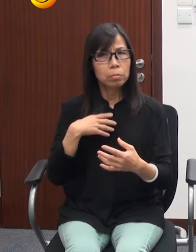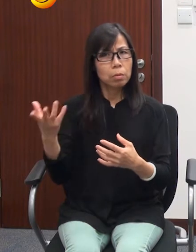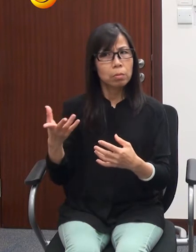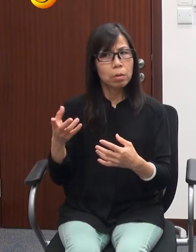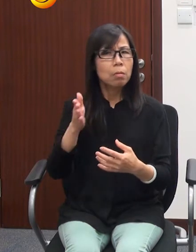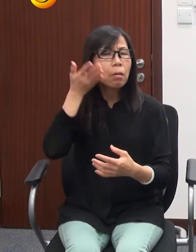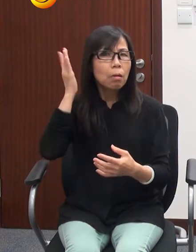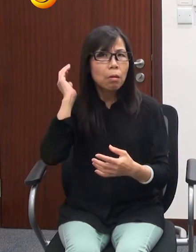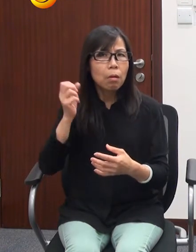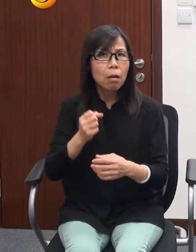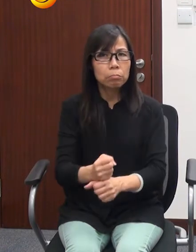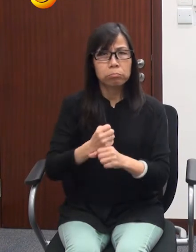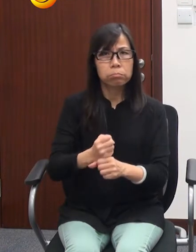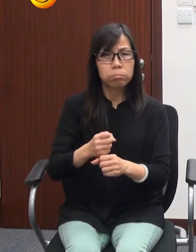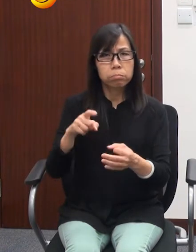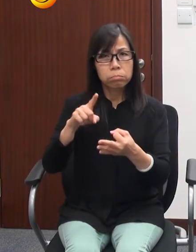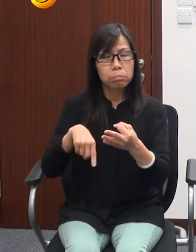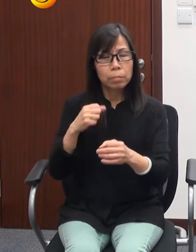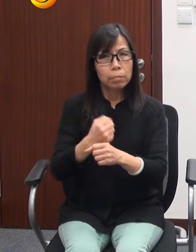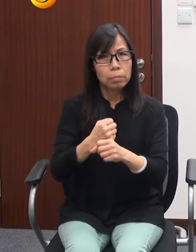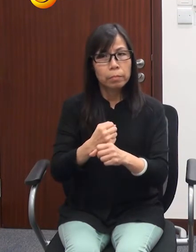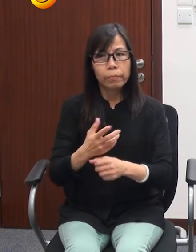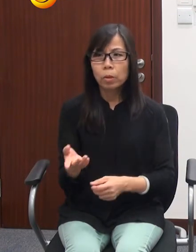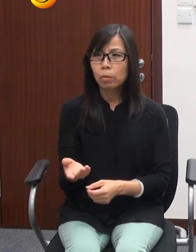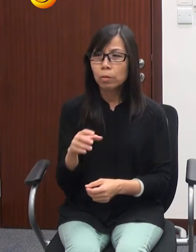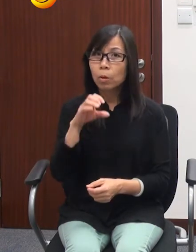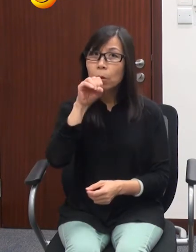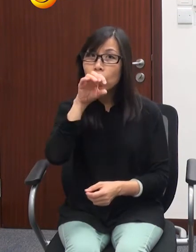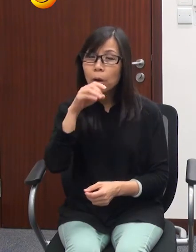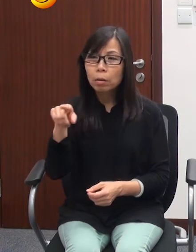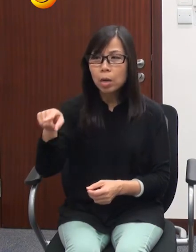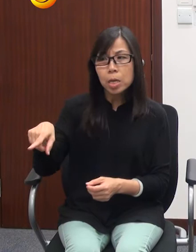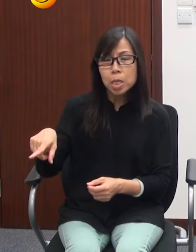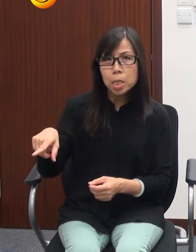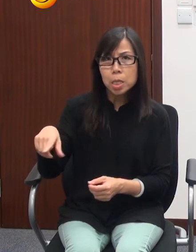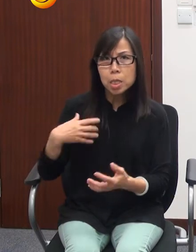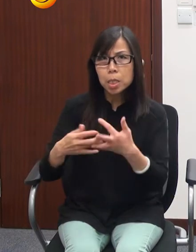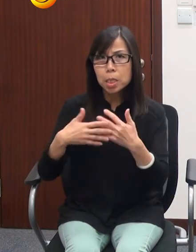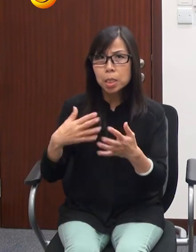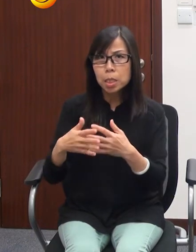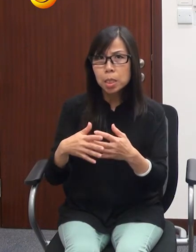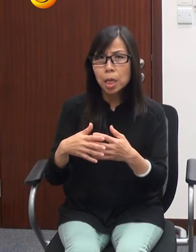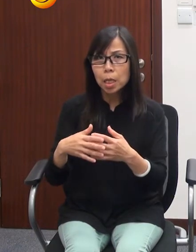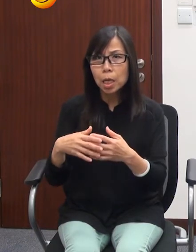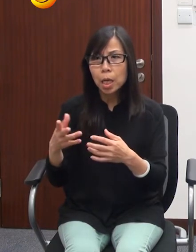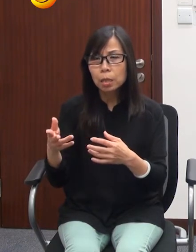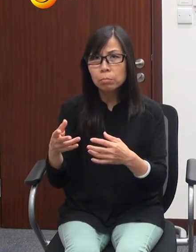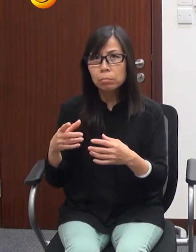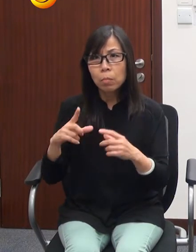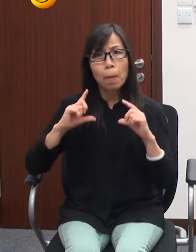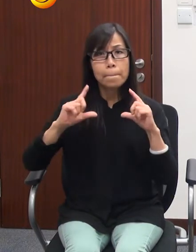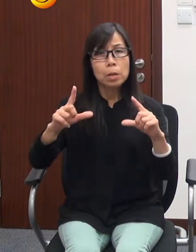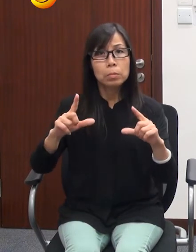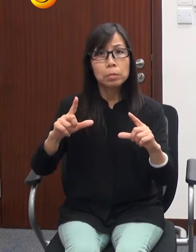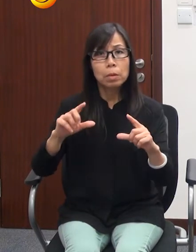馬飛信又好得意嘅喎，馬飛森又好得意嘅喎。佢話呢件事即係佢話唔尋常啊嘛，同中共有關。咁佢自己有冇表示咧？佢都係唔做啊，